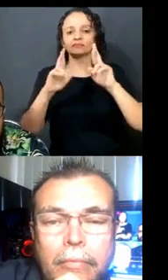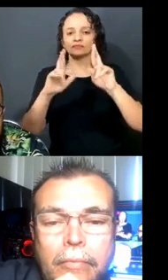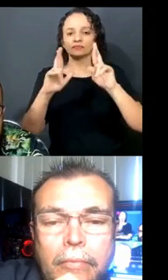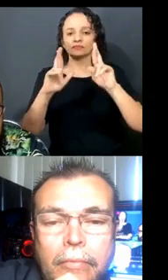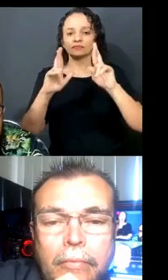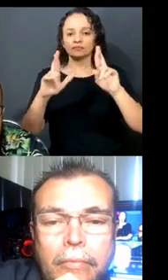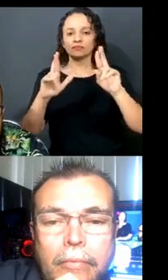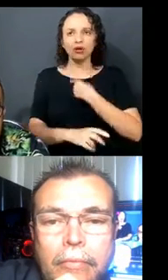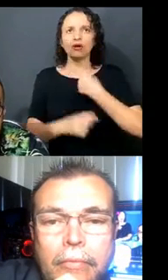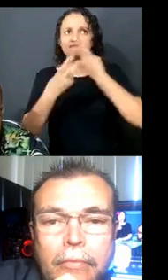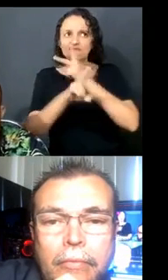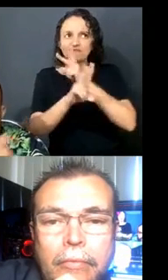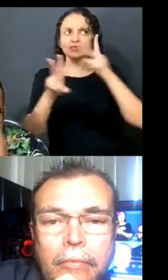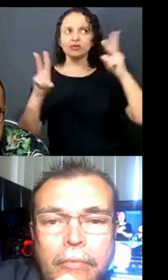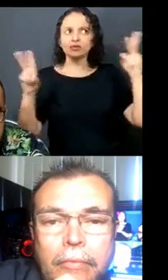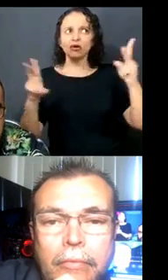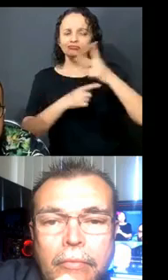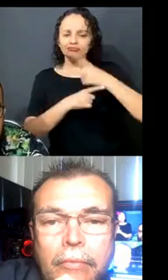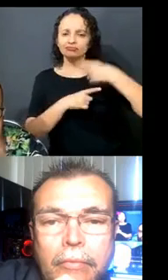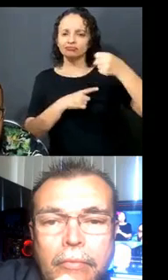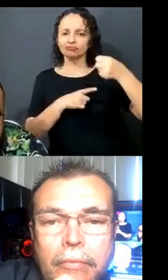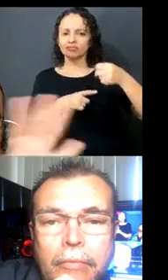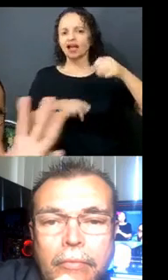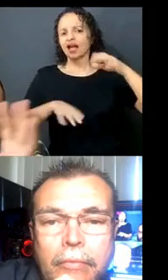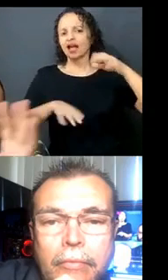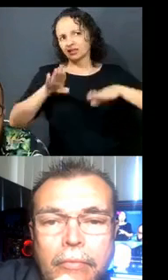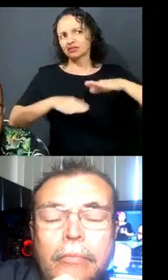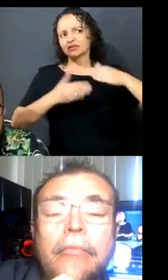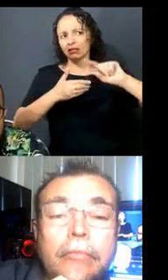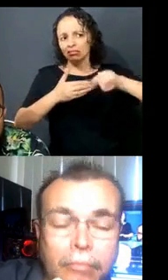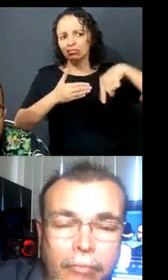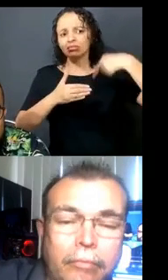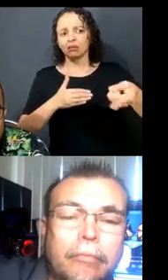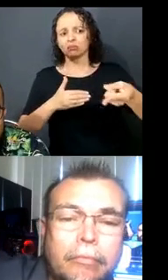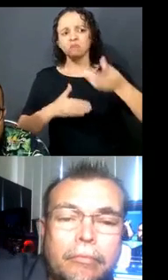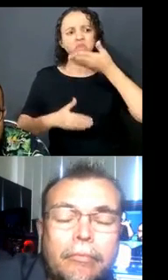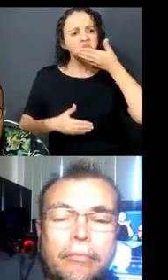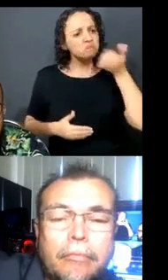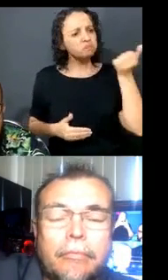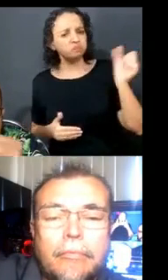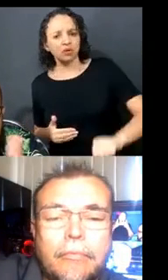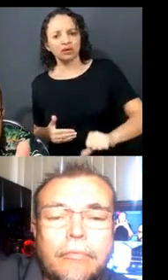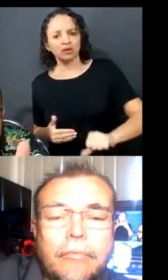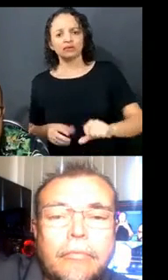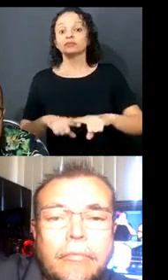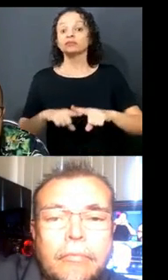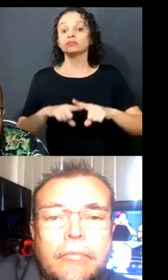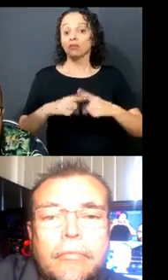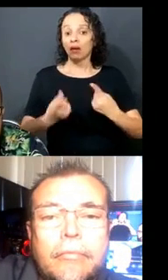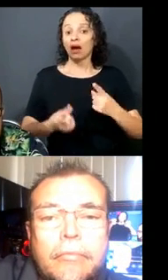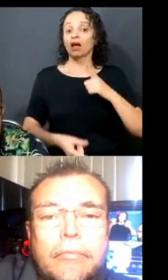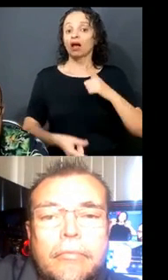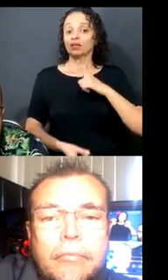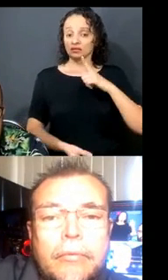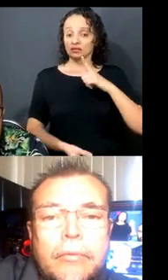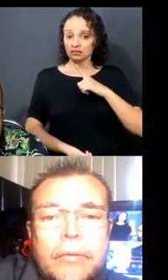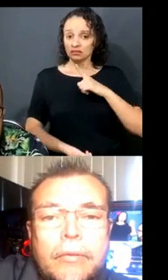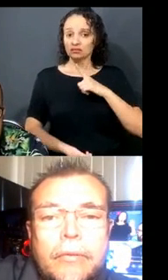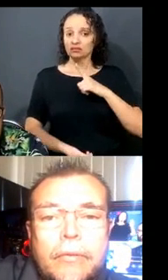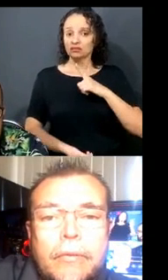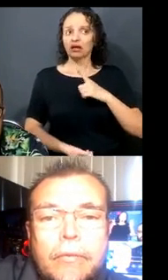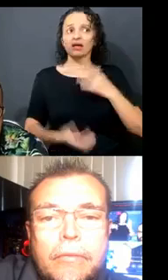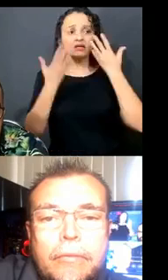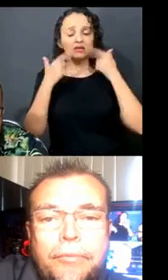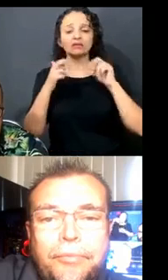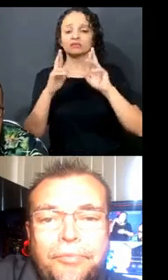gente vai vencer, a gente vai passar por ela, talvez até para enfrentar outras coisas mais severas. Mas